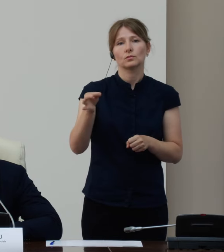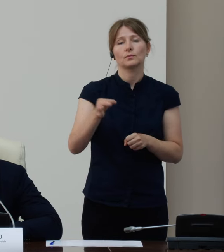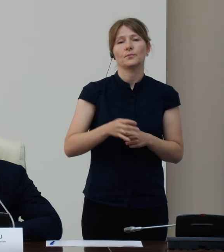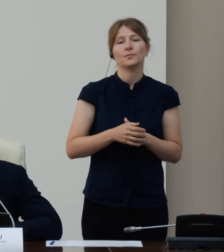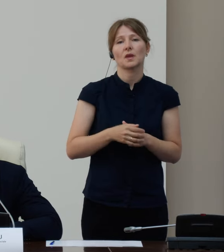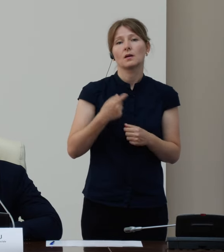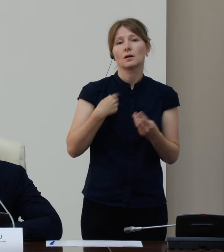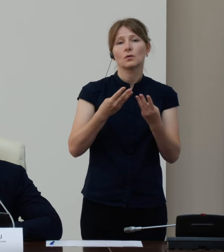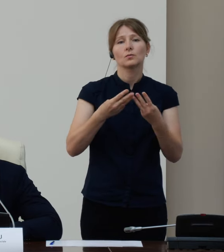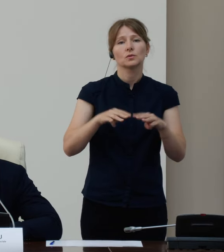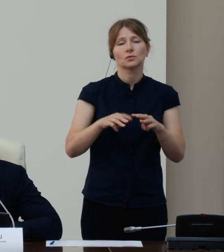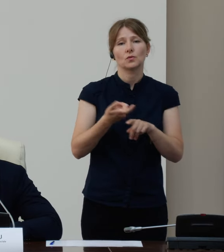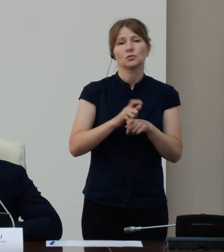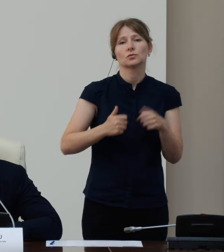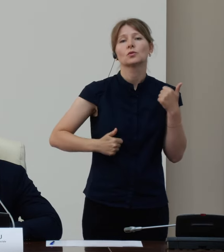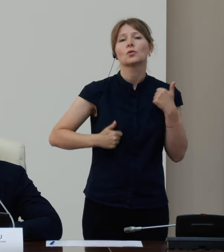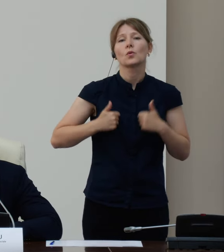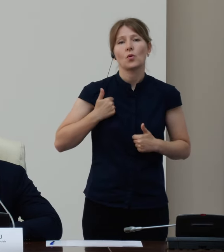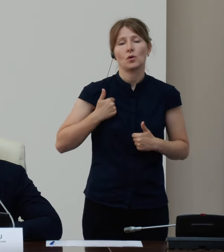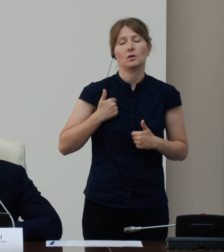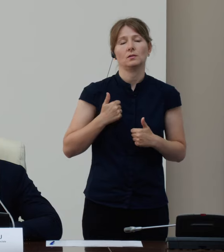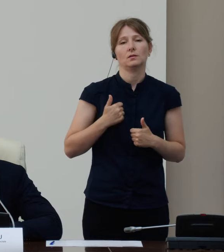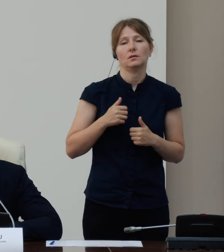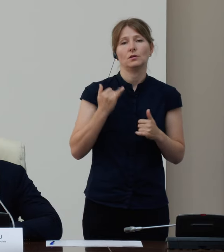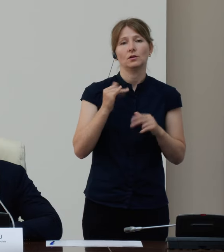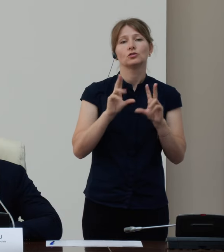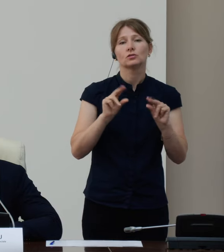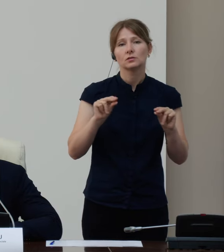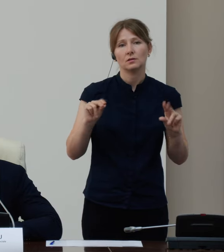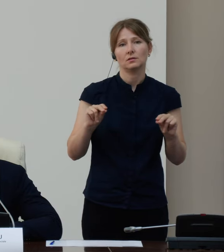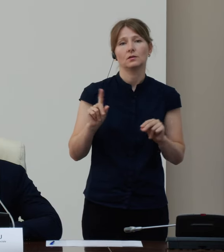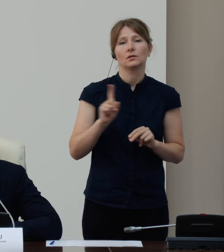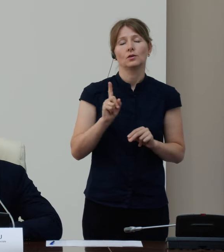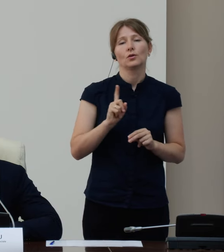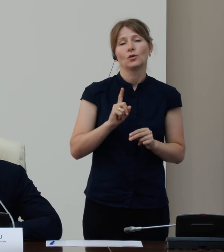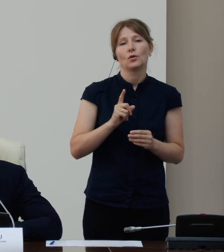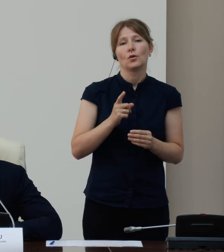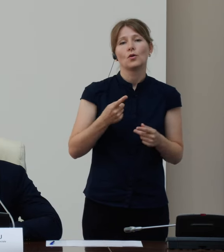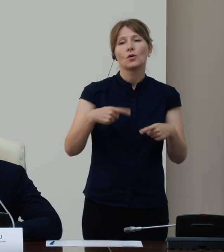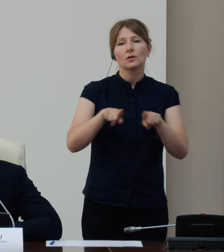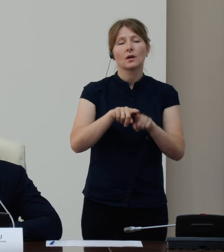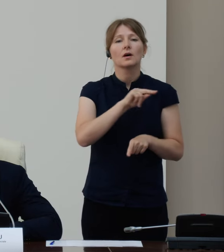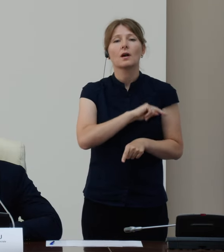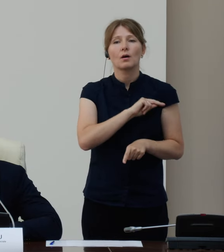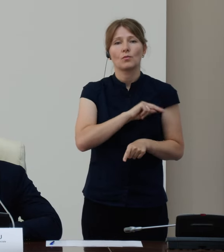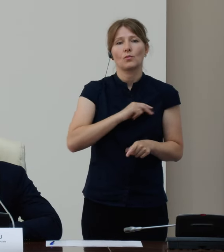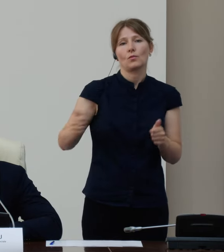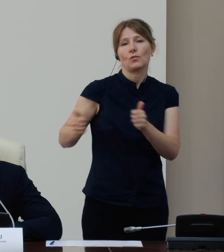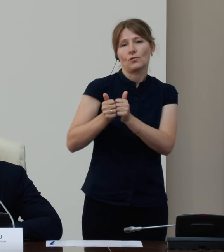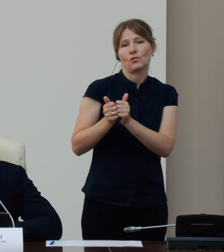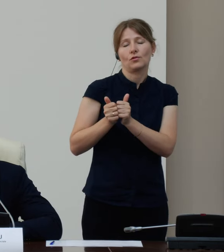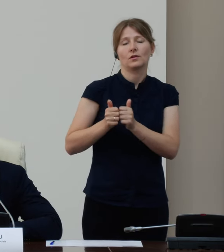eu sunt un ministru extrem de mândru și norocos să am colegi și colegi